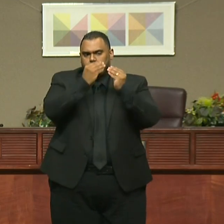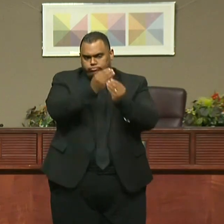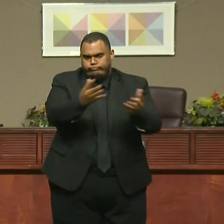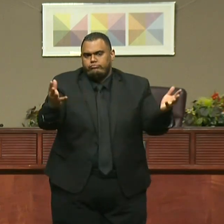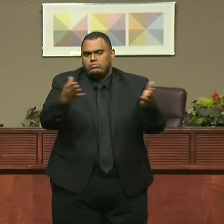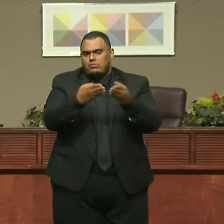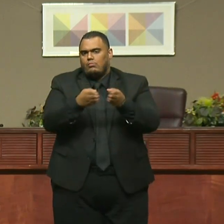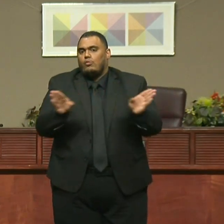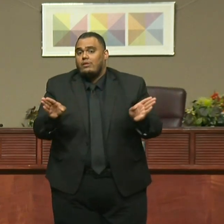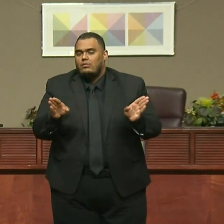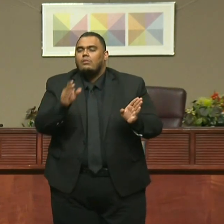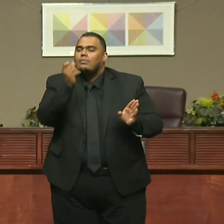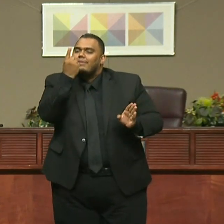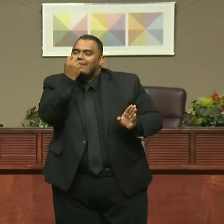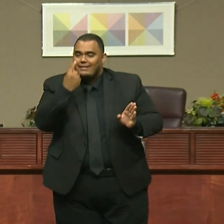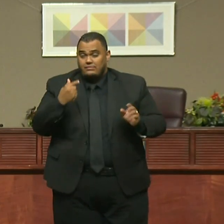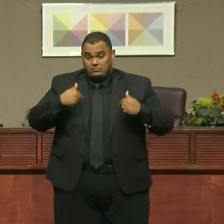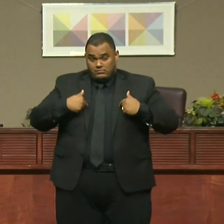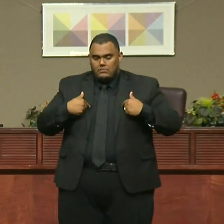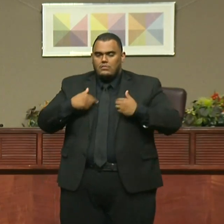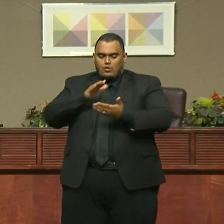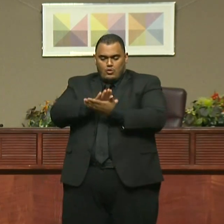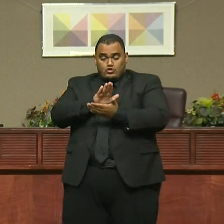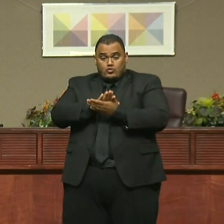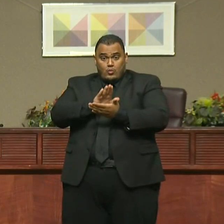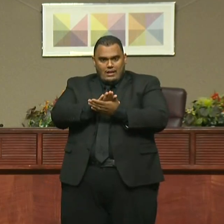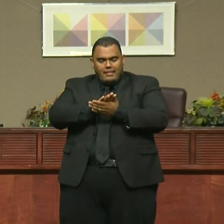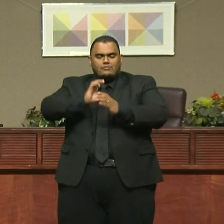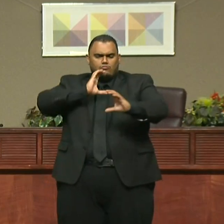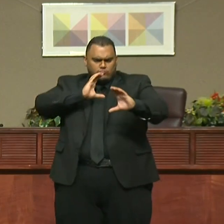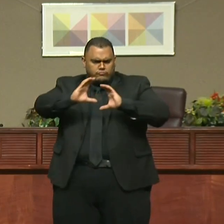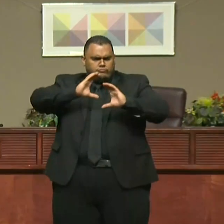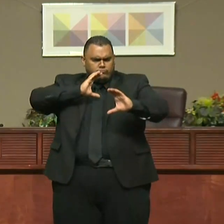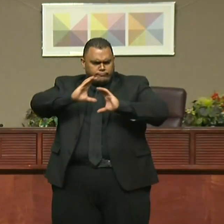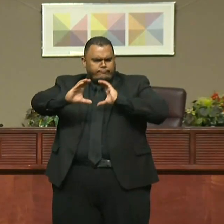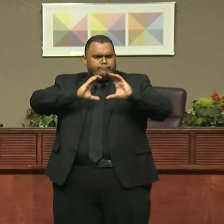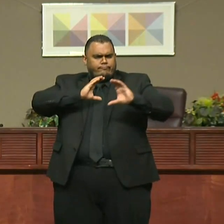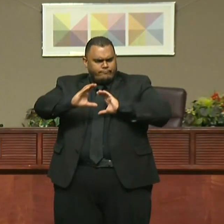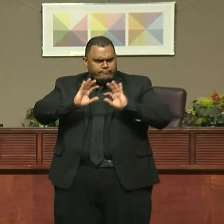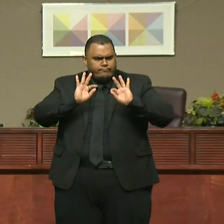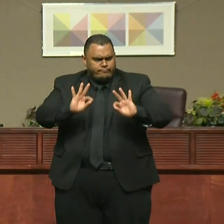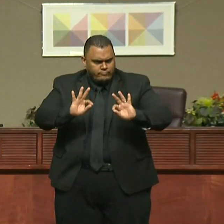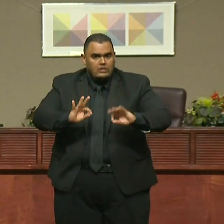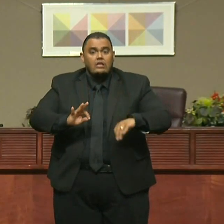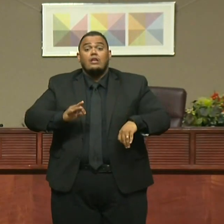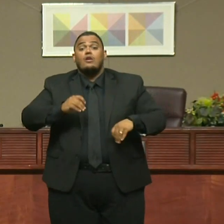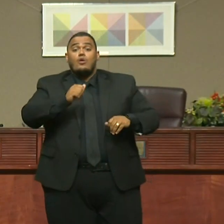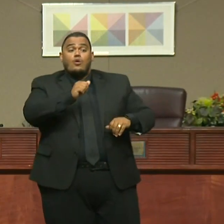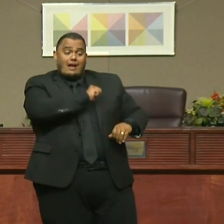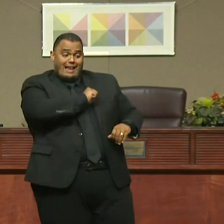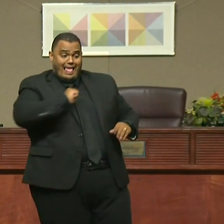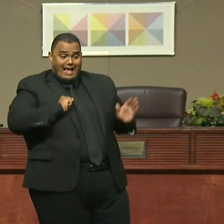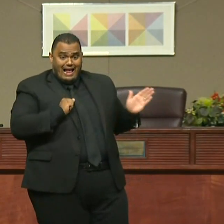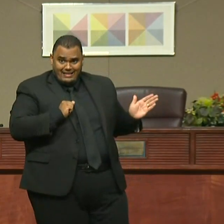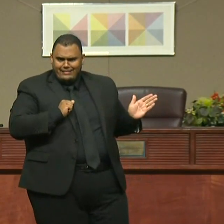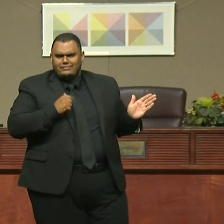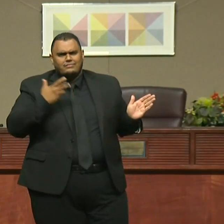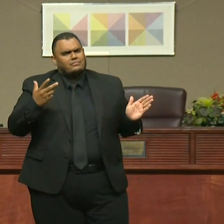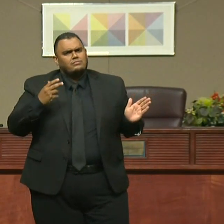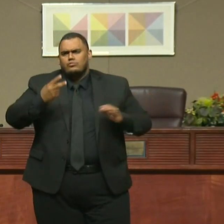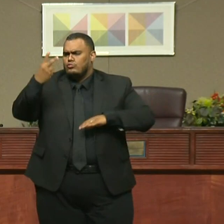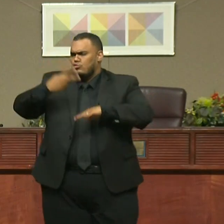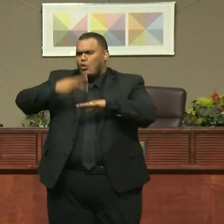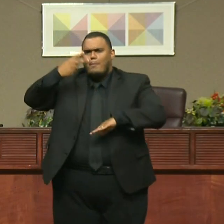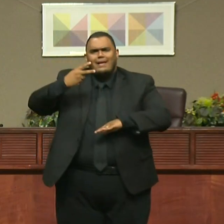con las escuelas y con el alcalde hablamos todos los días, a veces hasta 2 veces al día, incluidos los fines de semana.